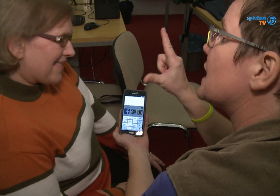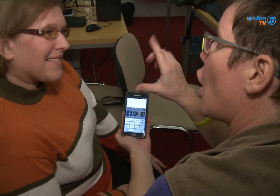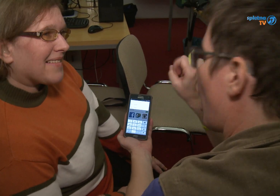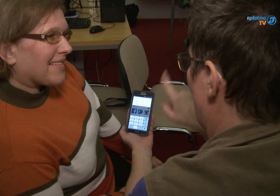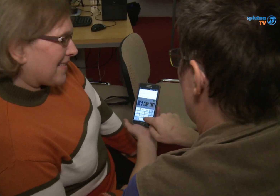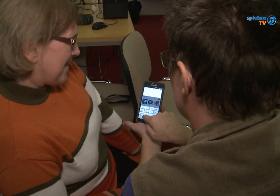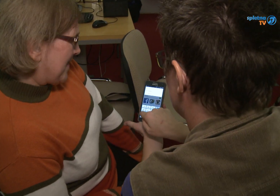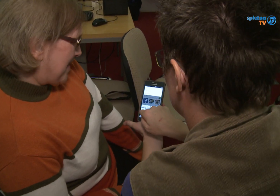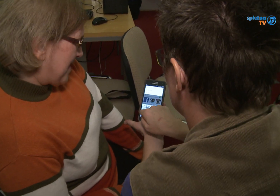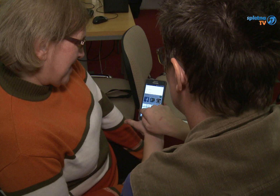Dober.